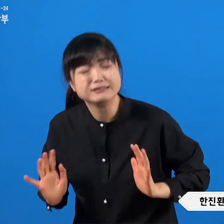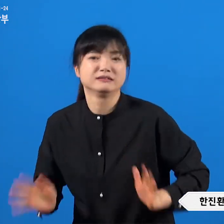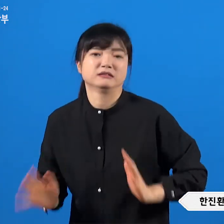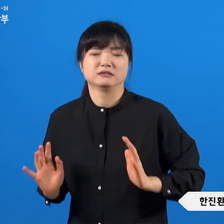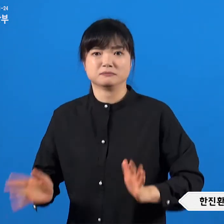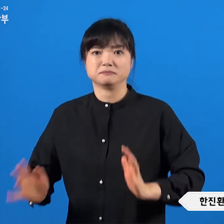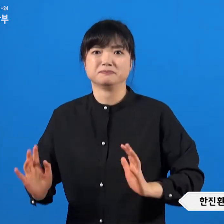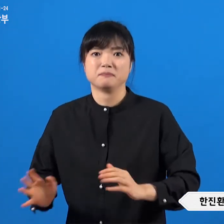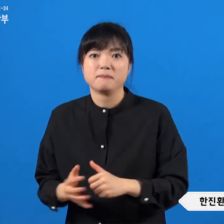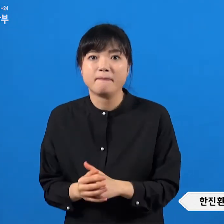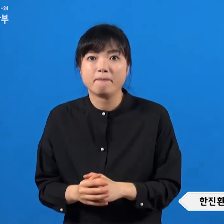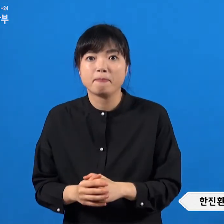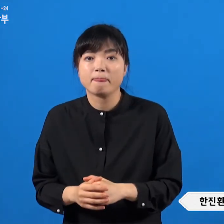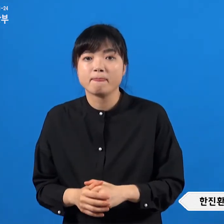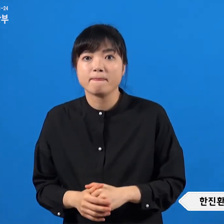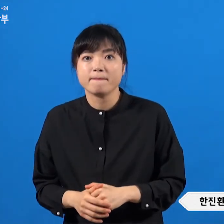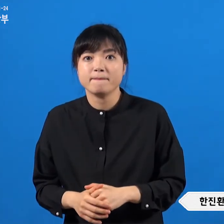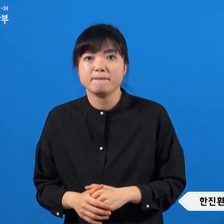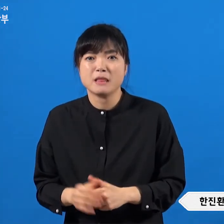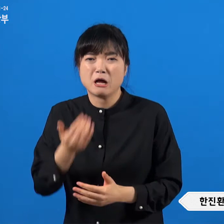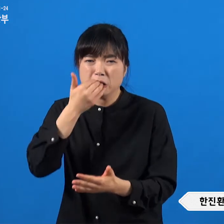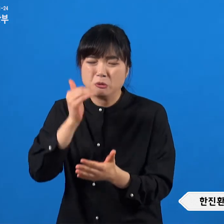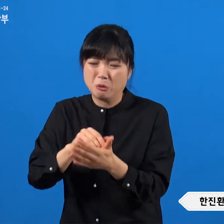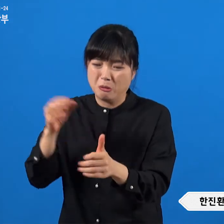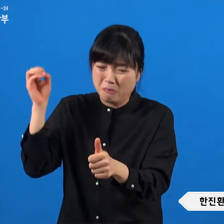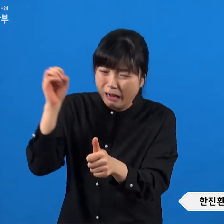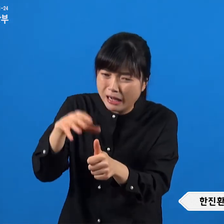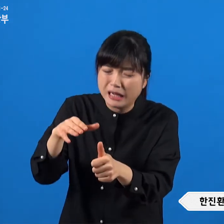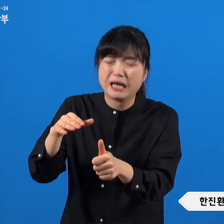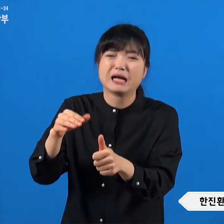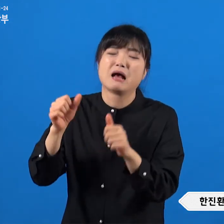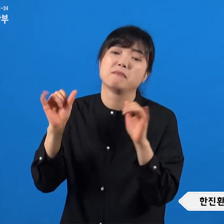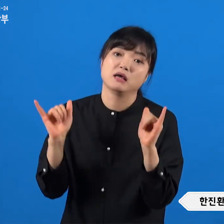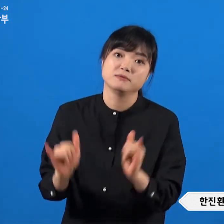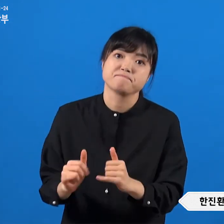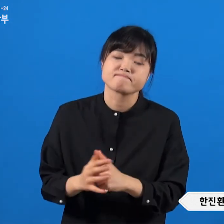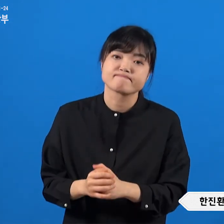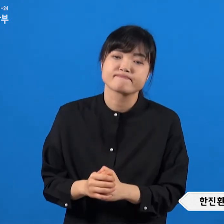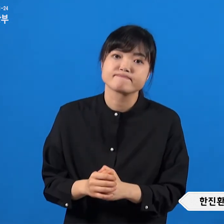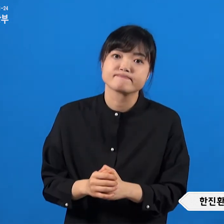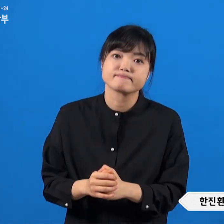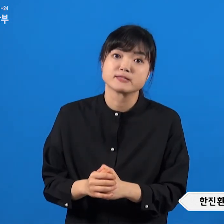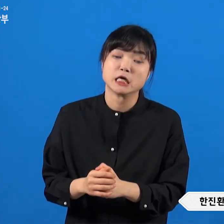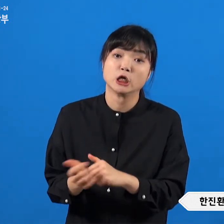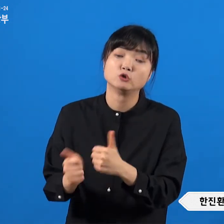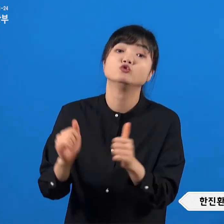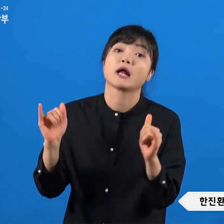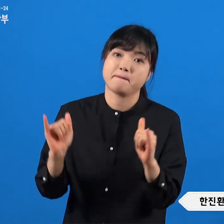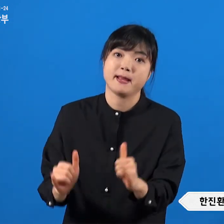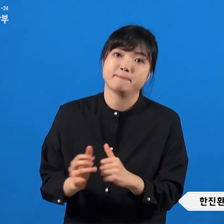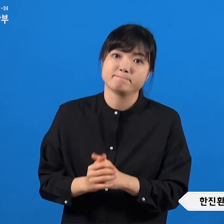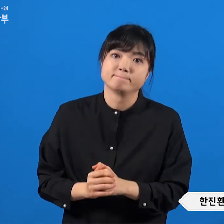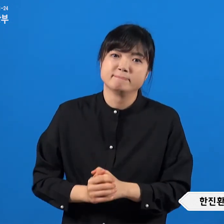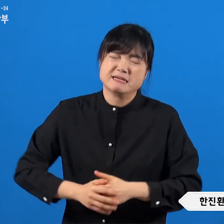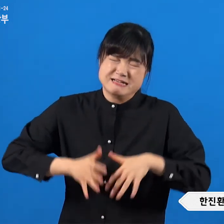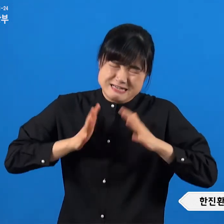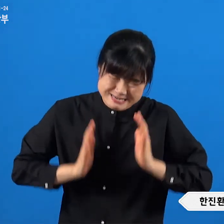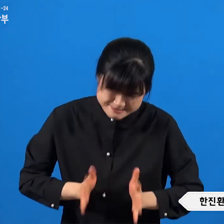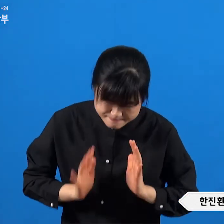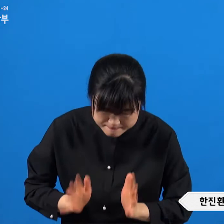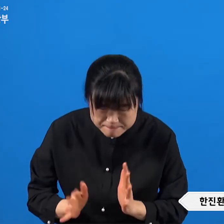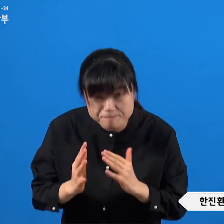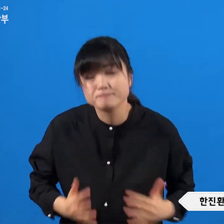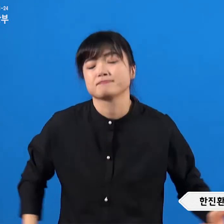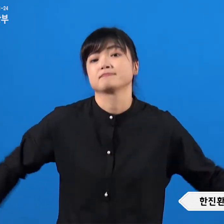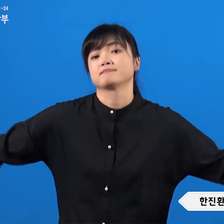위해서. 돌을 맞으면 내가 맞아야지 하는 마음으로 그 아버지가 달려가서 그냥 아들을 안으시는